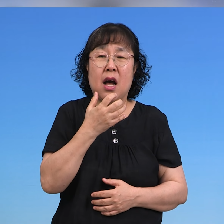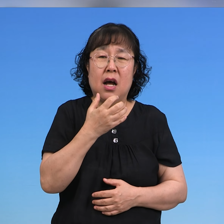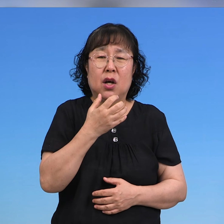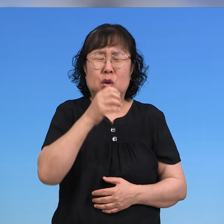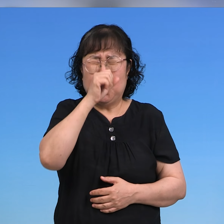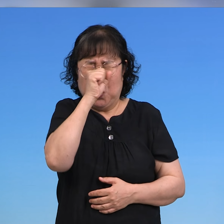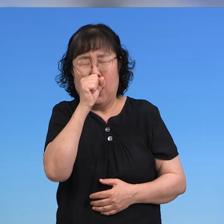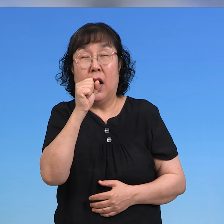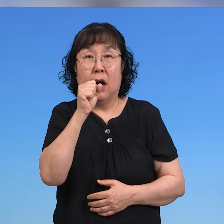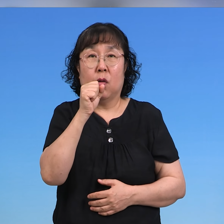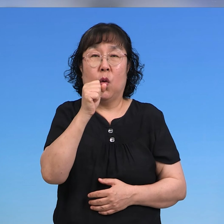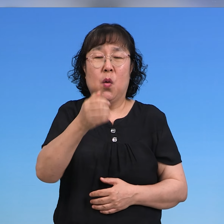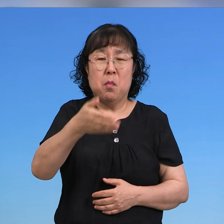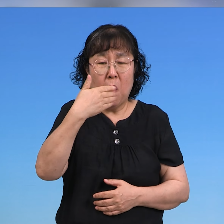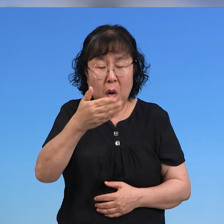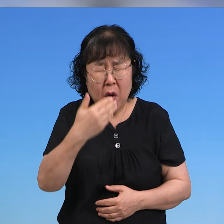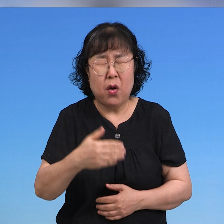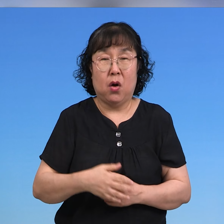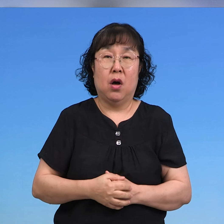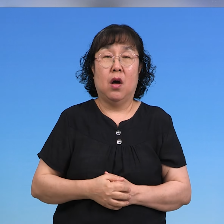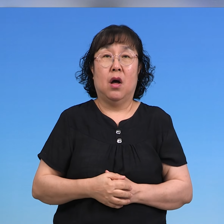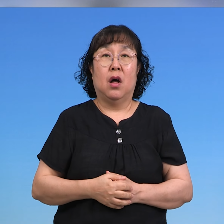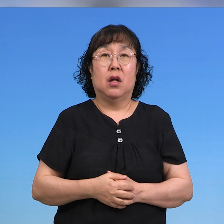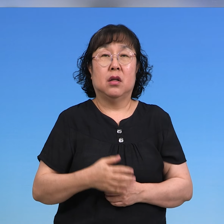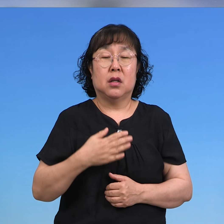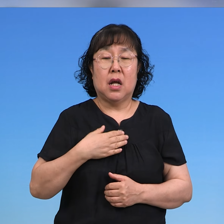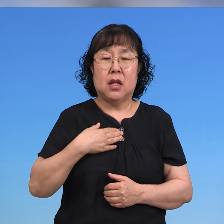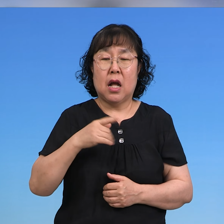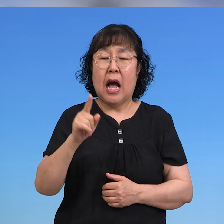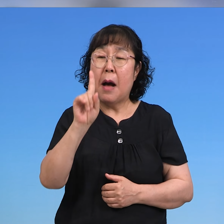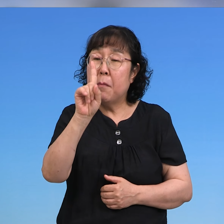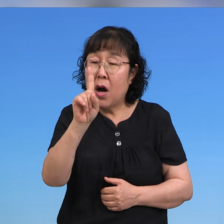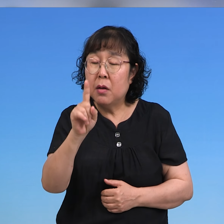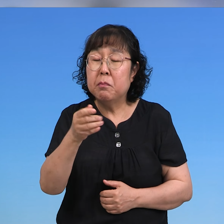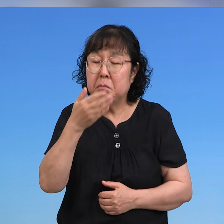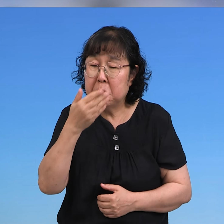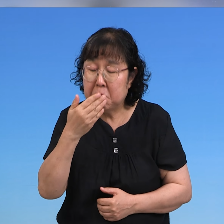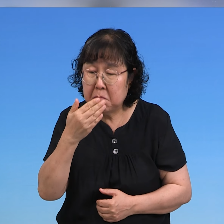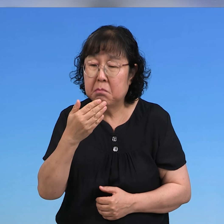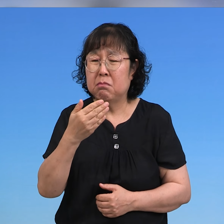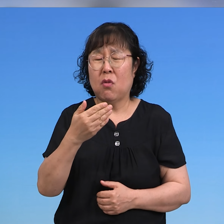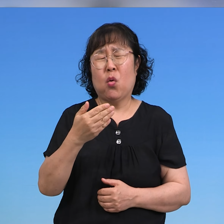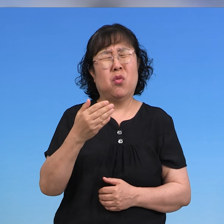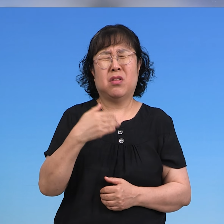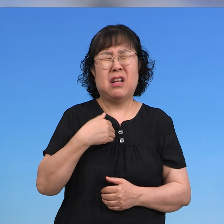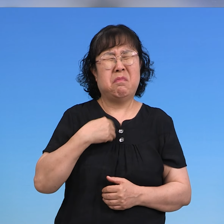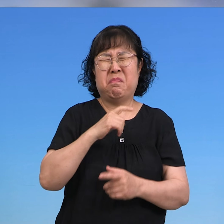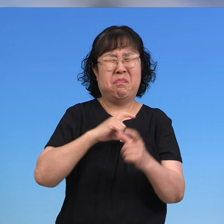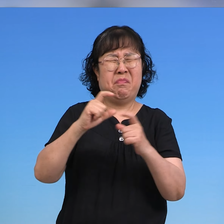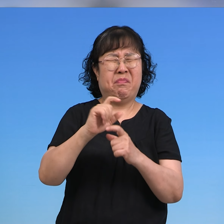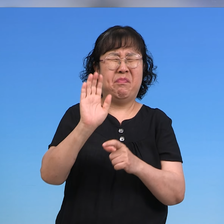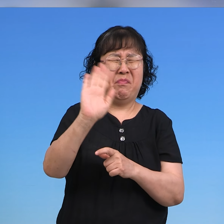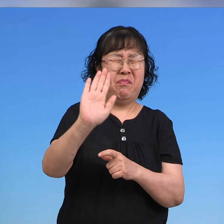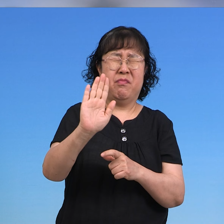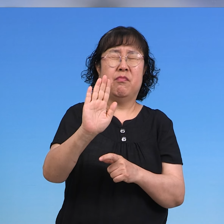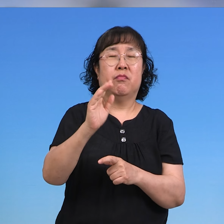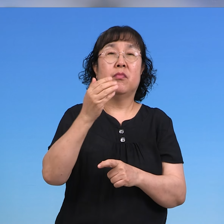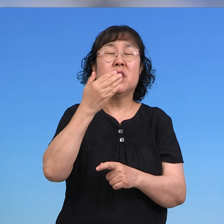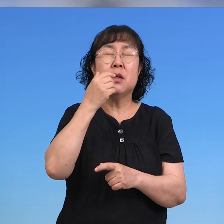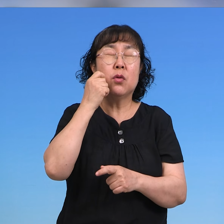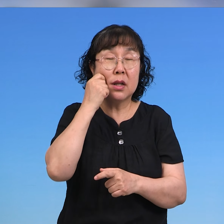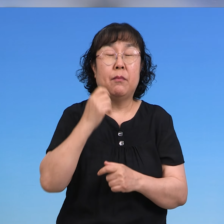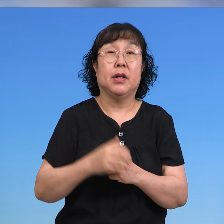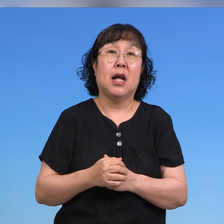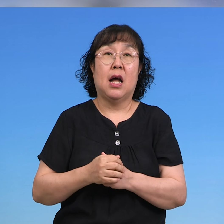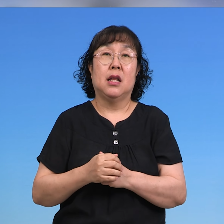막 저는 한 젓가락만 줄래? 그러고 먹고 더 먹으라고 해도 못 먹습니다. 너무 자극적인데 노출이 돼 있고요. 또 그런가